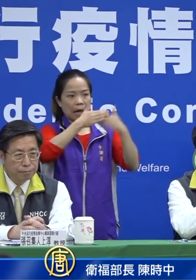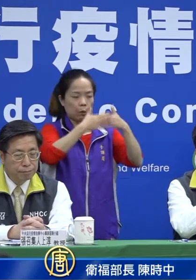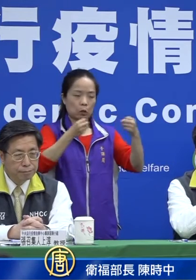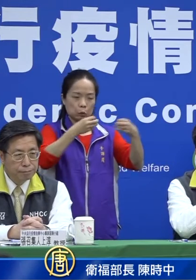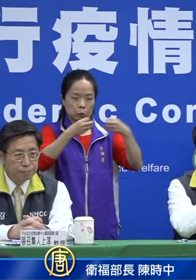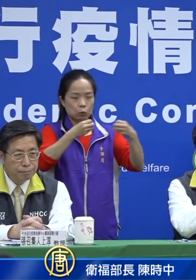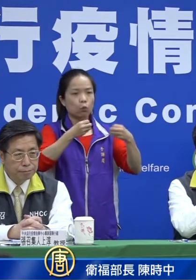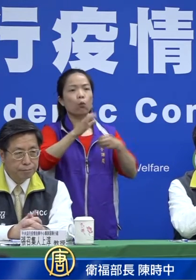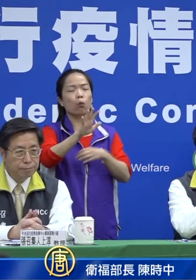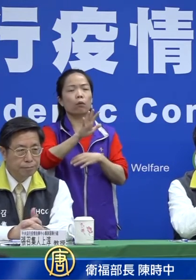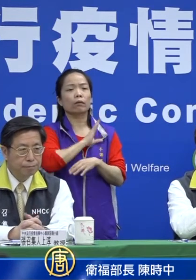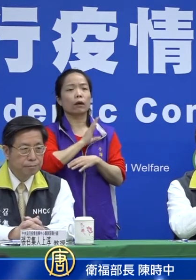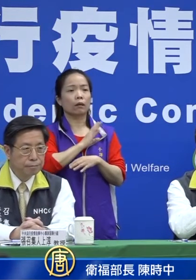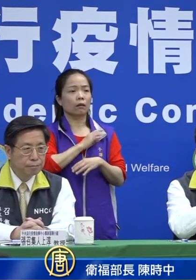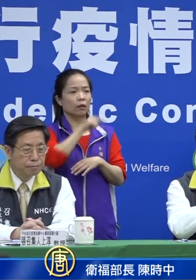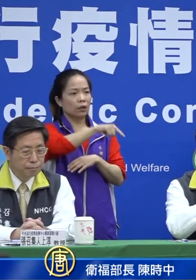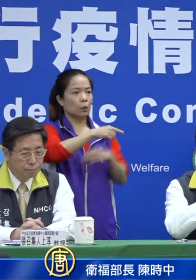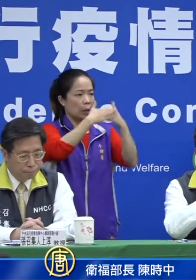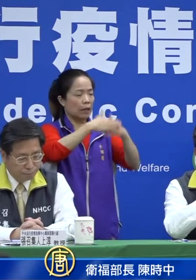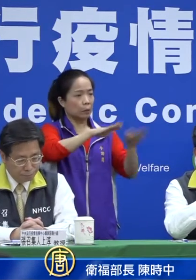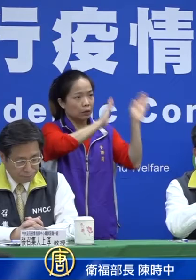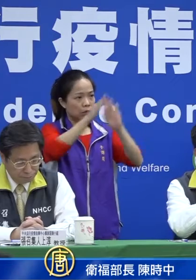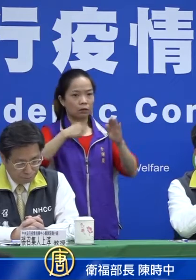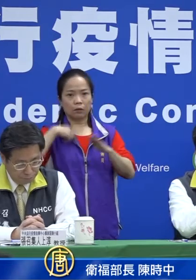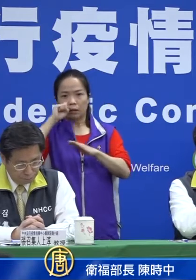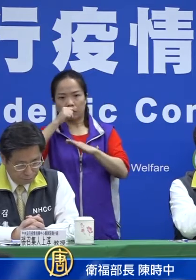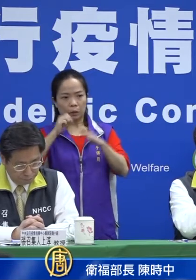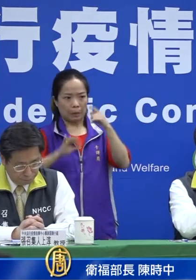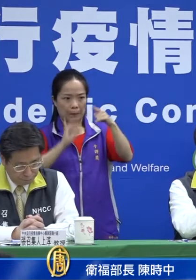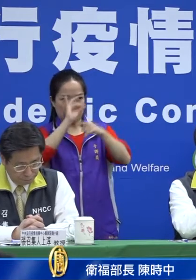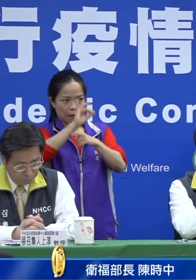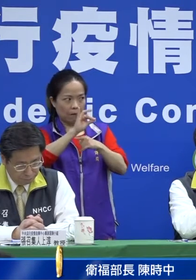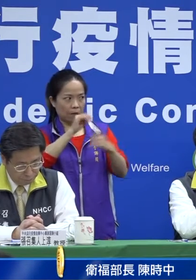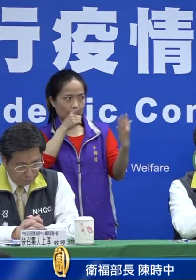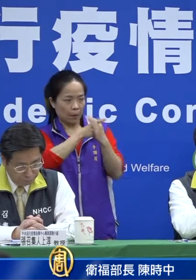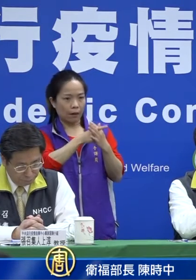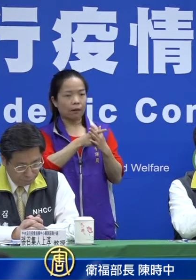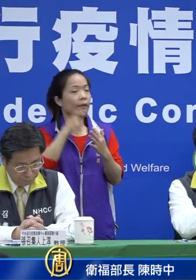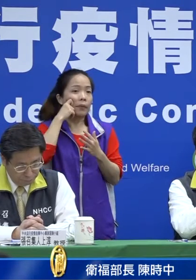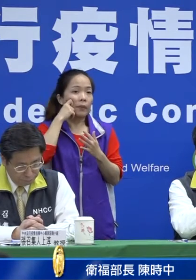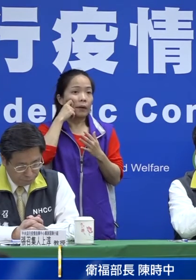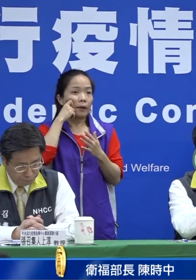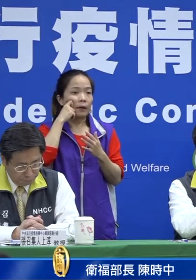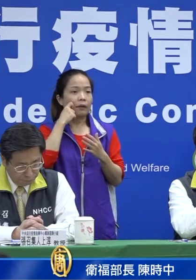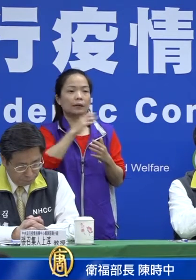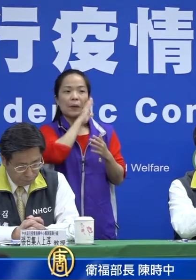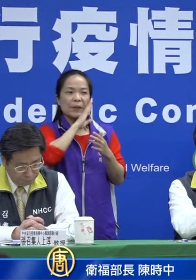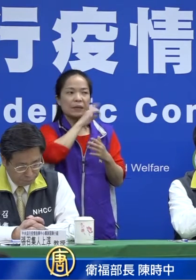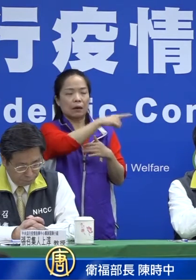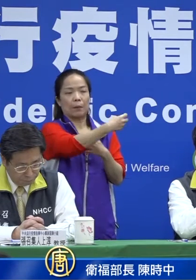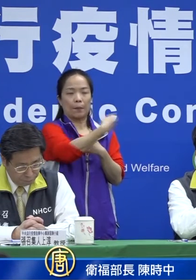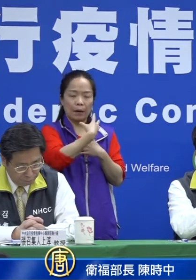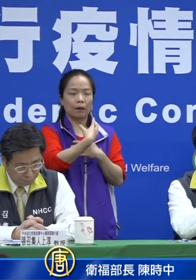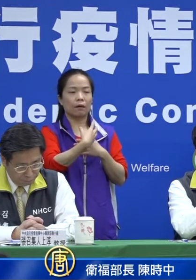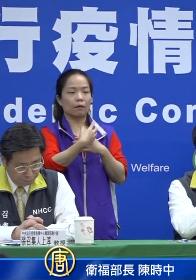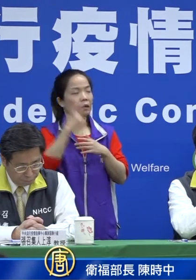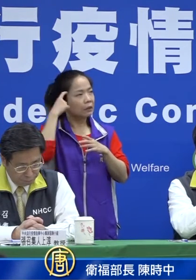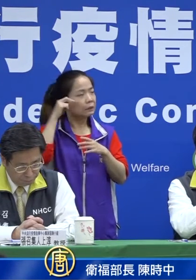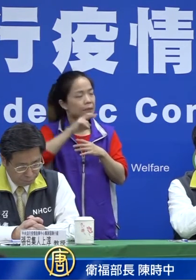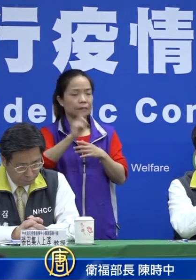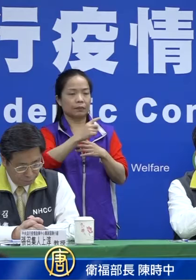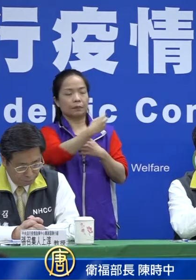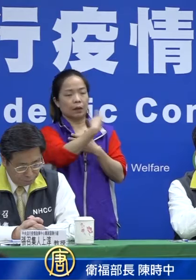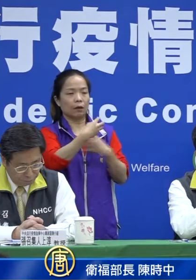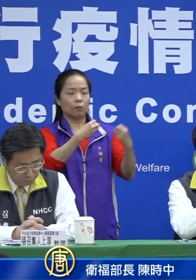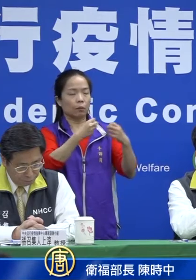调，因为当地的情况我们这边也不是100%能够掌握，当然也要参考互相的一个意见。那